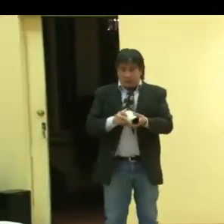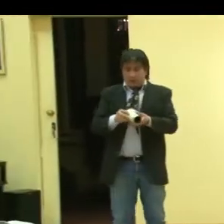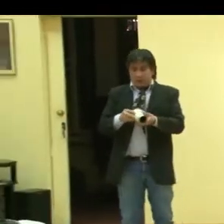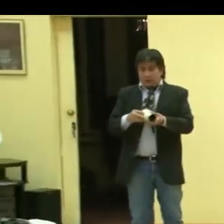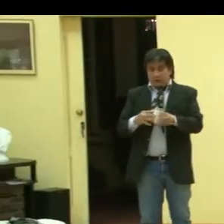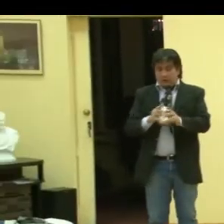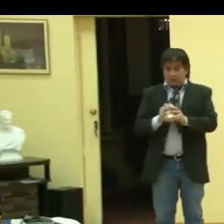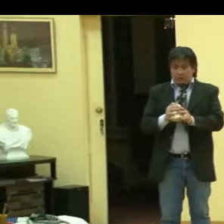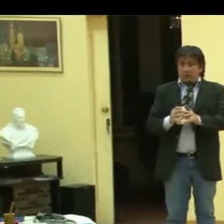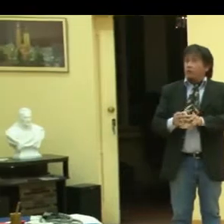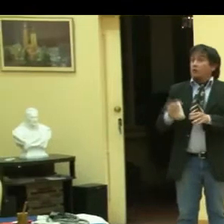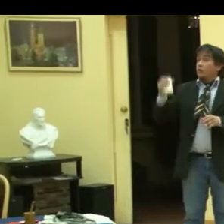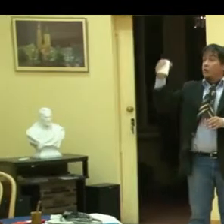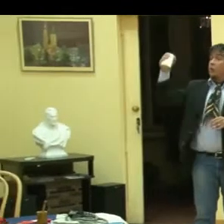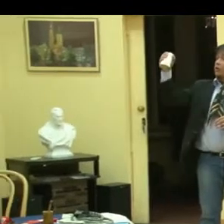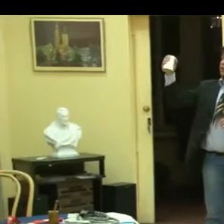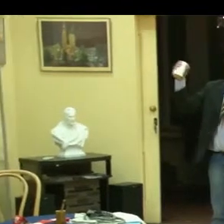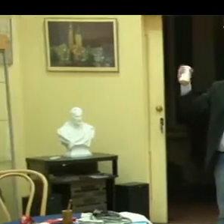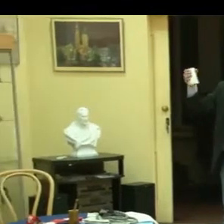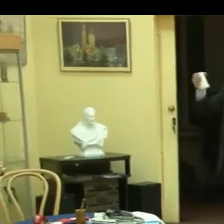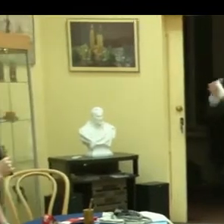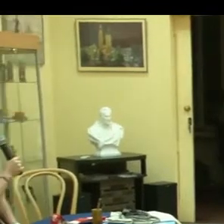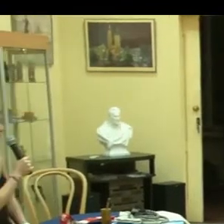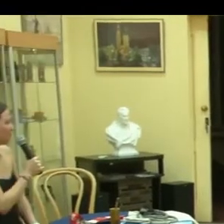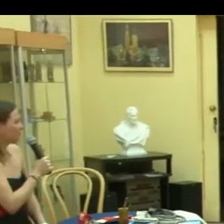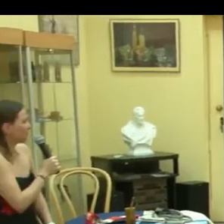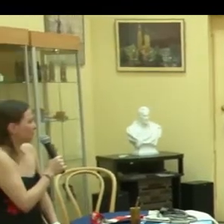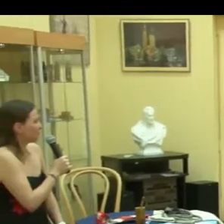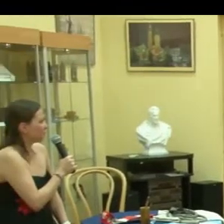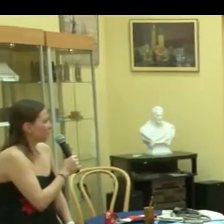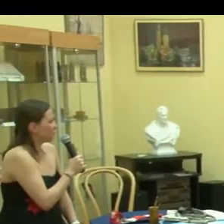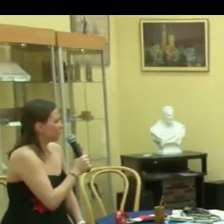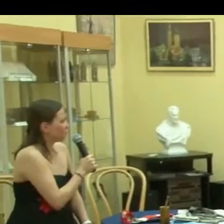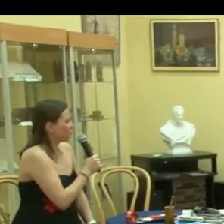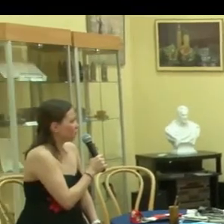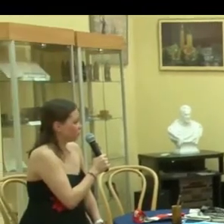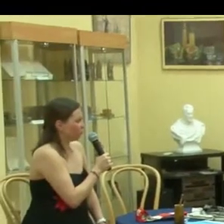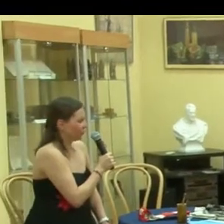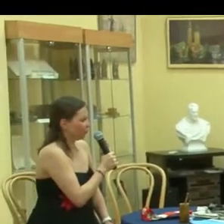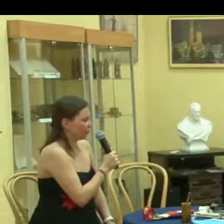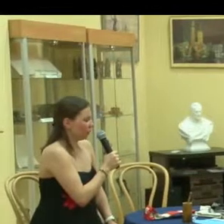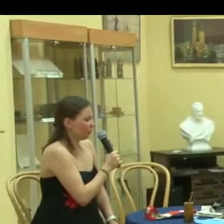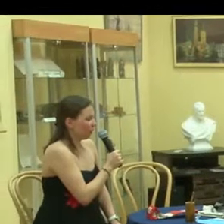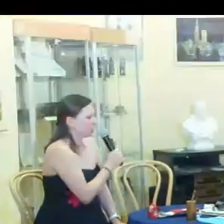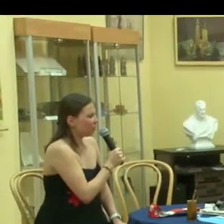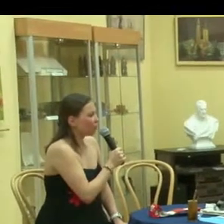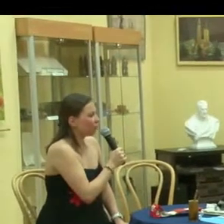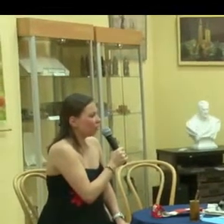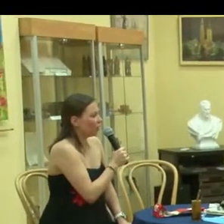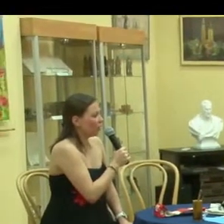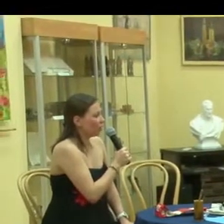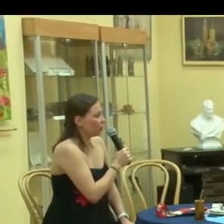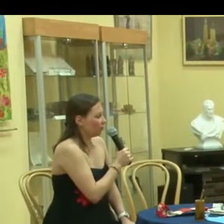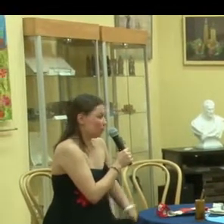Polsce. Wszędzie, gdzie się ubiera w podróż, to tam ją zabiera. Ja acá tengo otra especial que tiene cuerno de vaca. Ta,